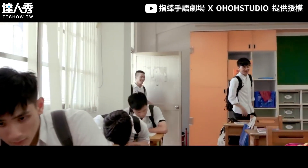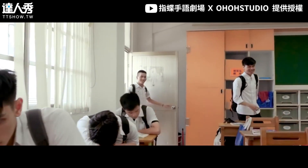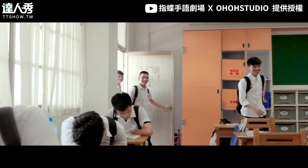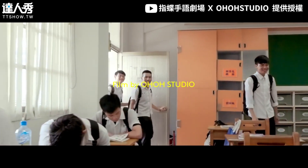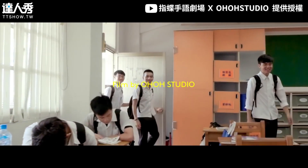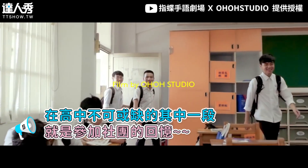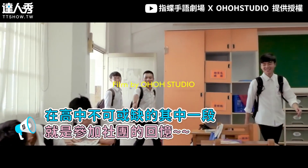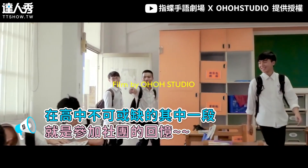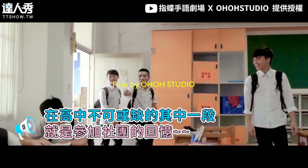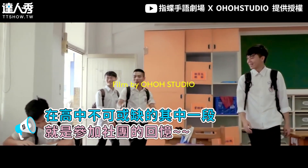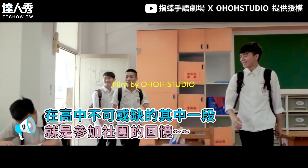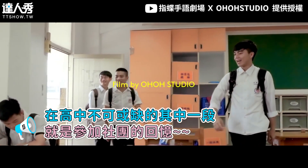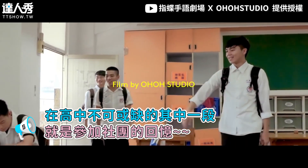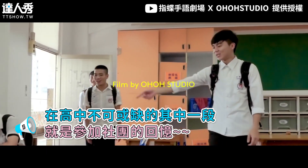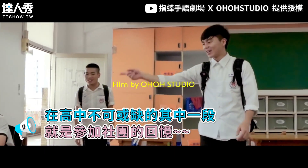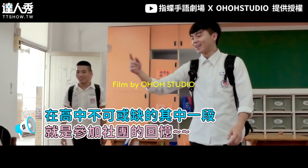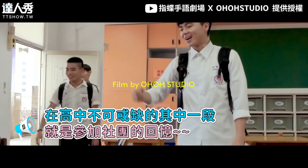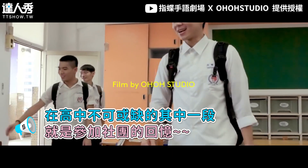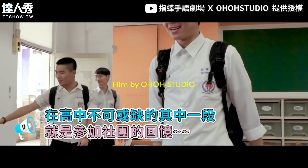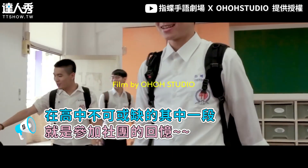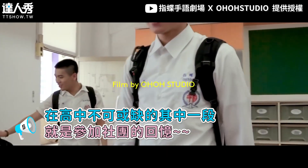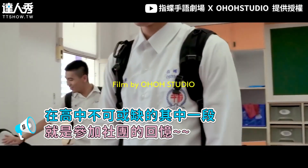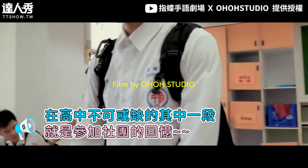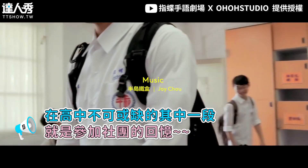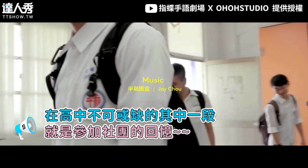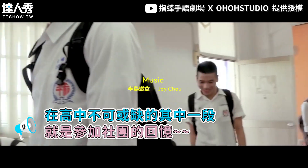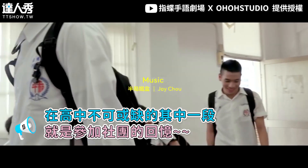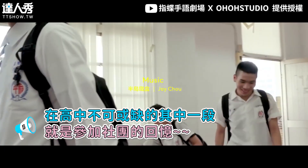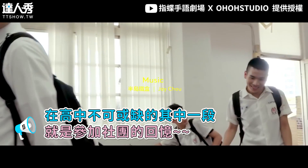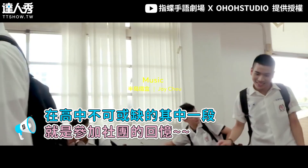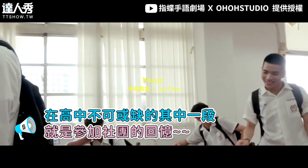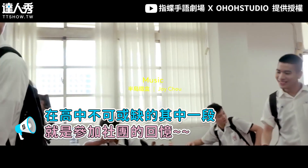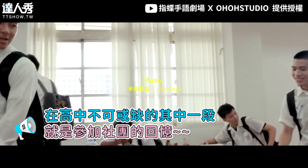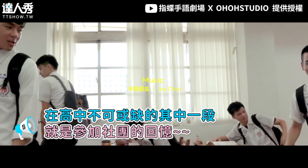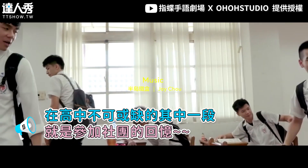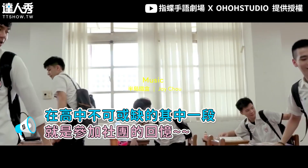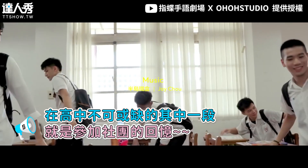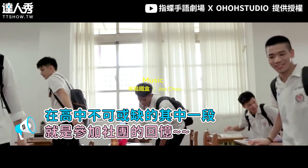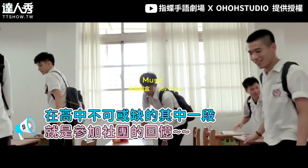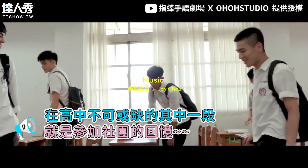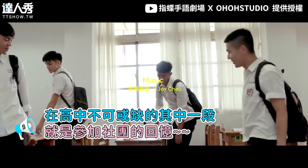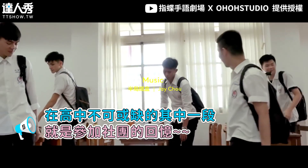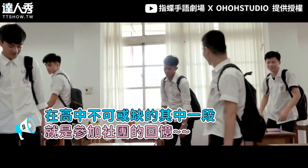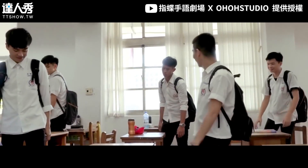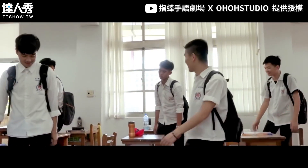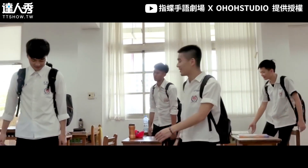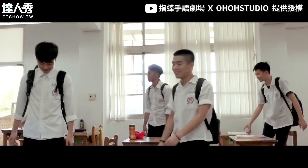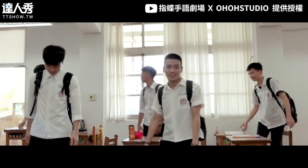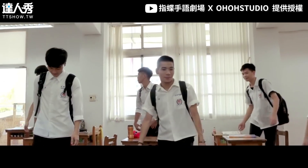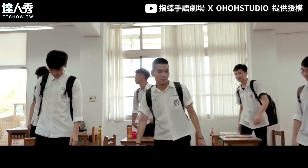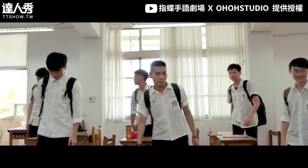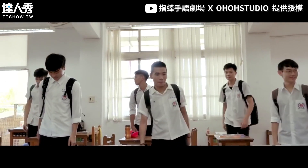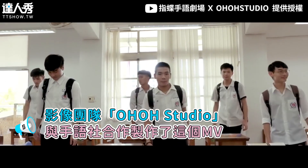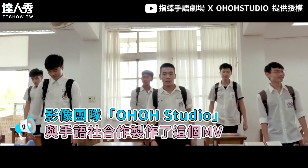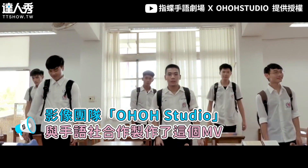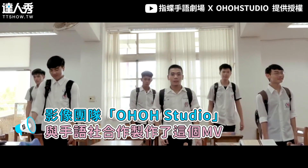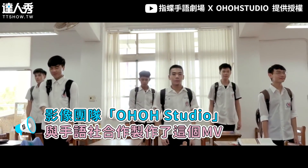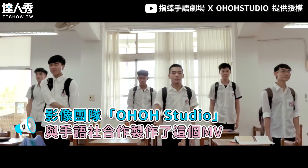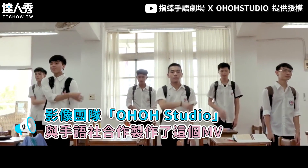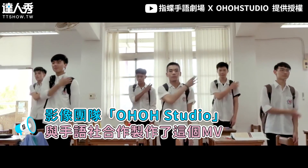小姐，请问一下有没有卖半岛铁盒？ 有啊，你从前面右转的第二排架子上就有了。 哦，好，谢谢。 不会。 走廊